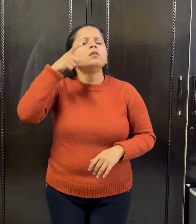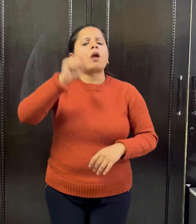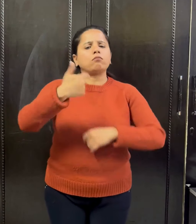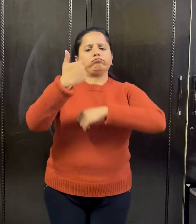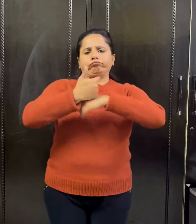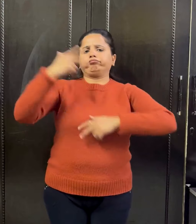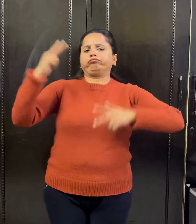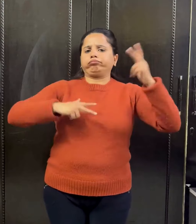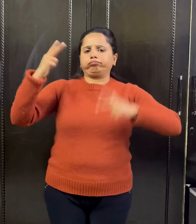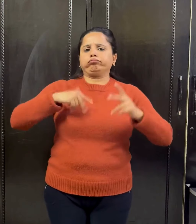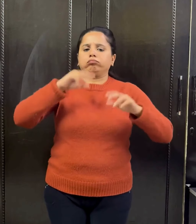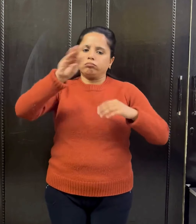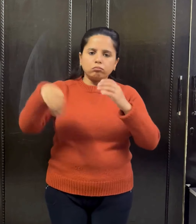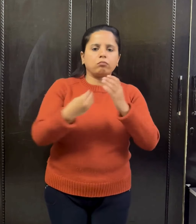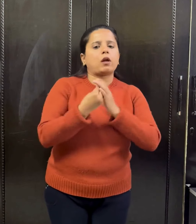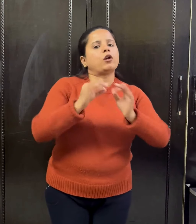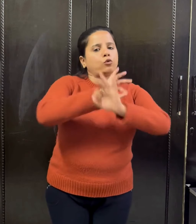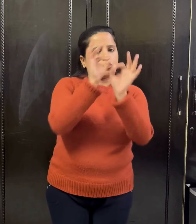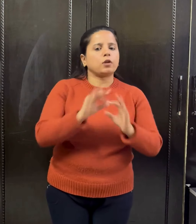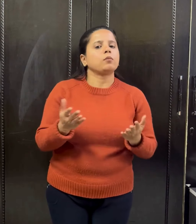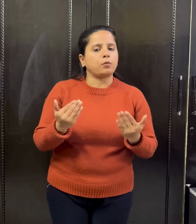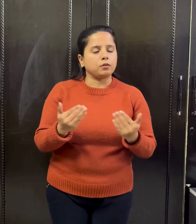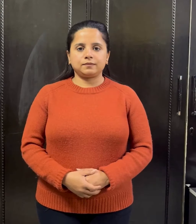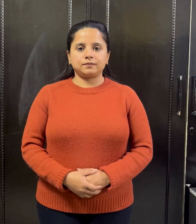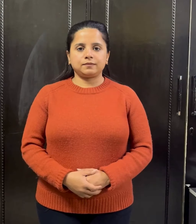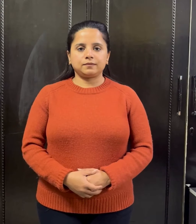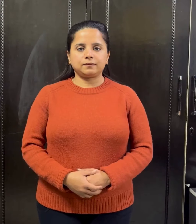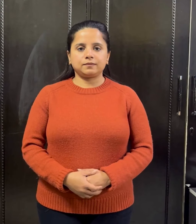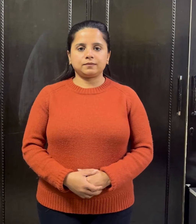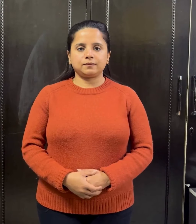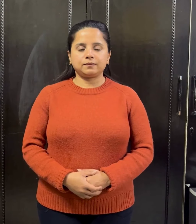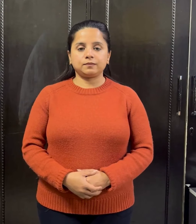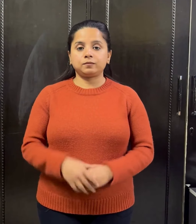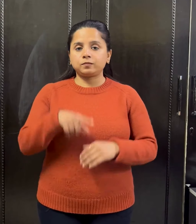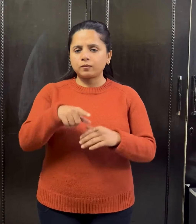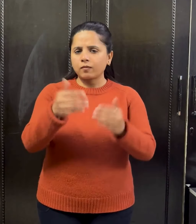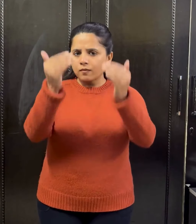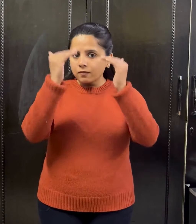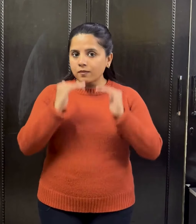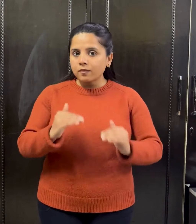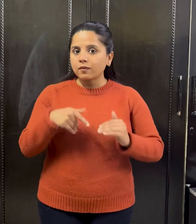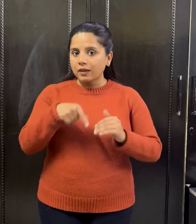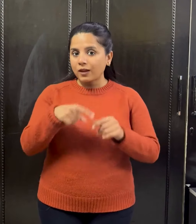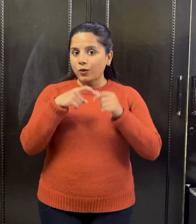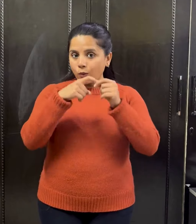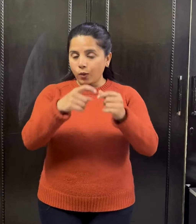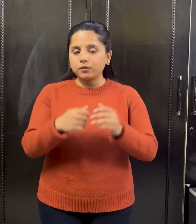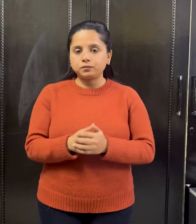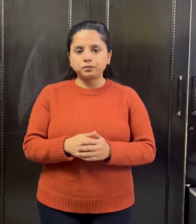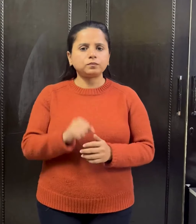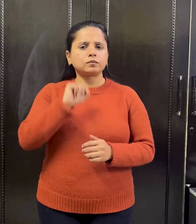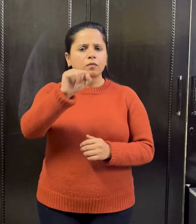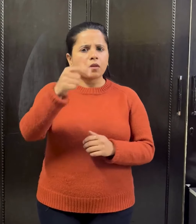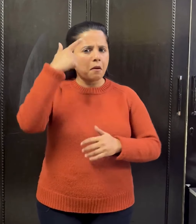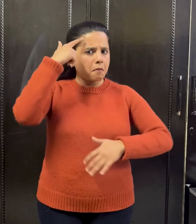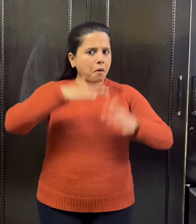उससे अगले प्रश्न में अपना इंटरवेंशन प्लान